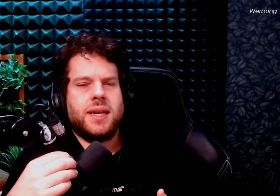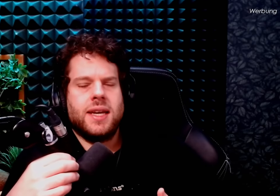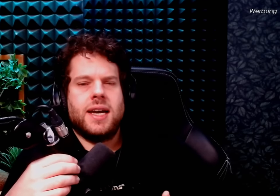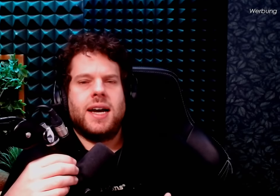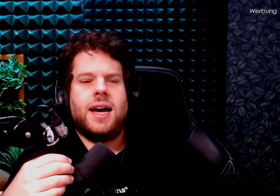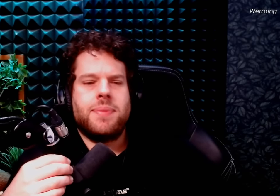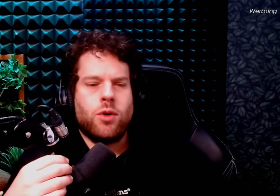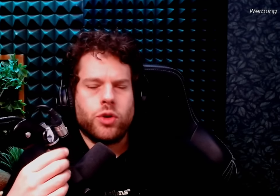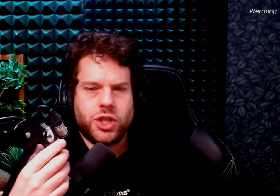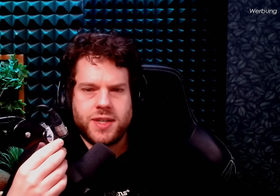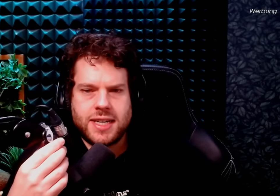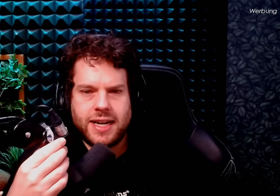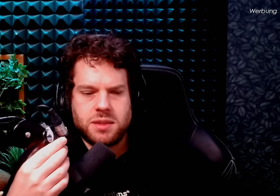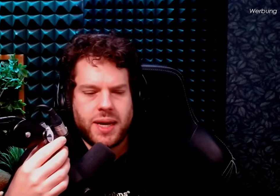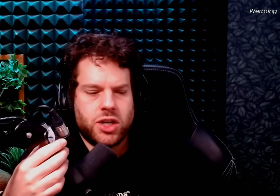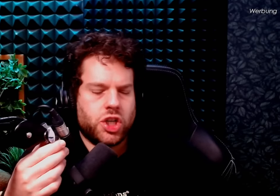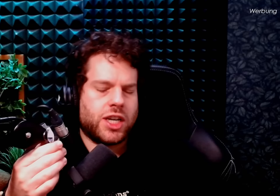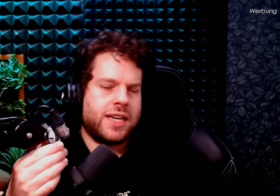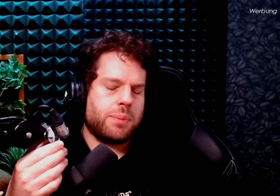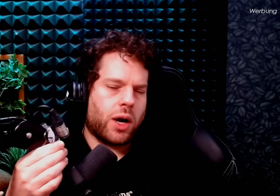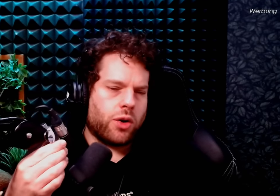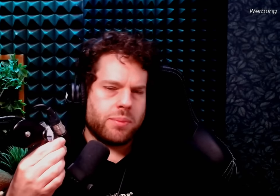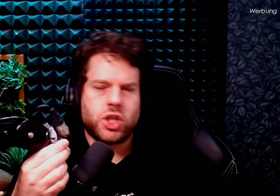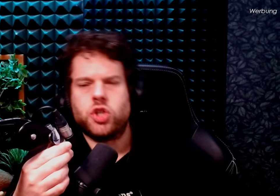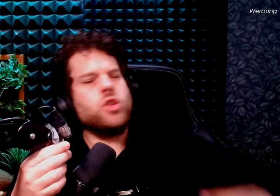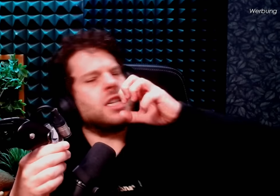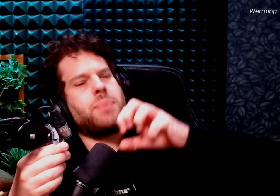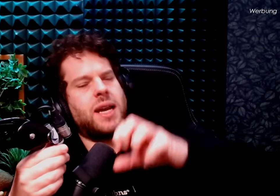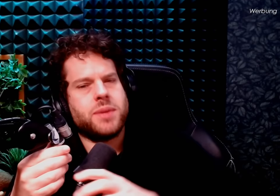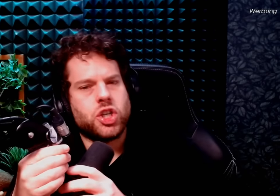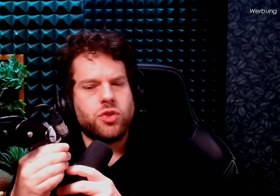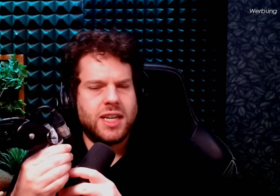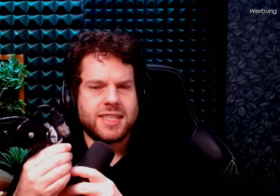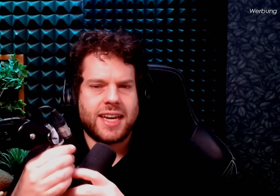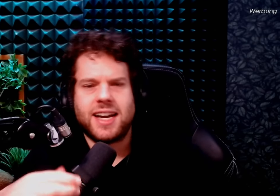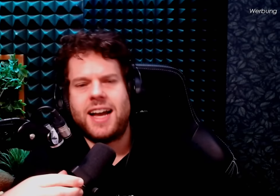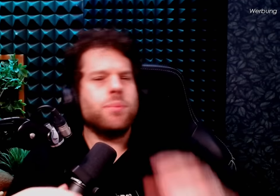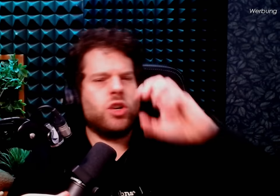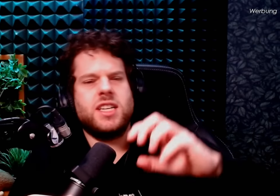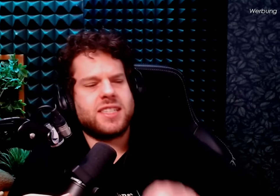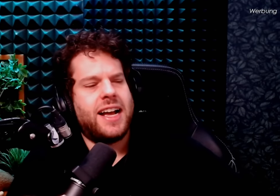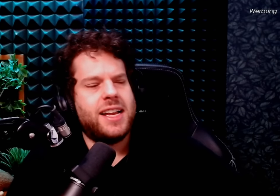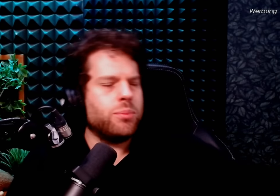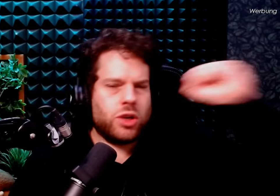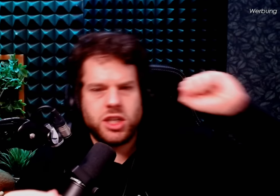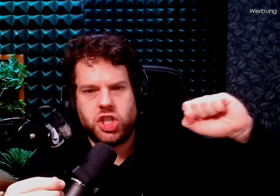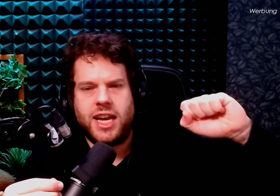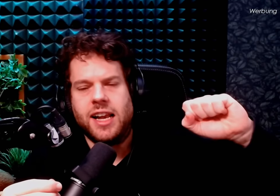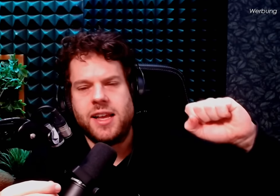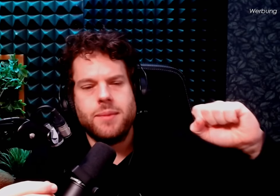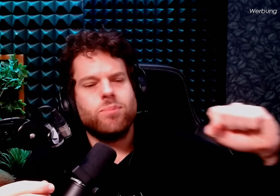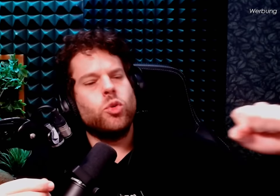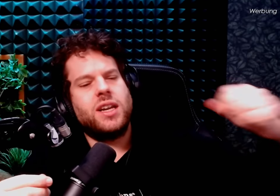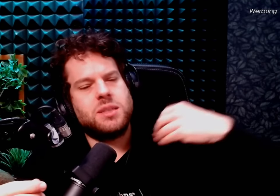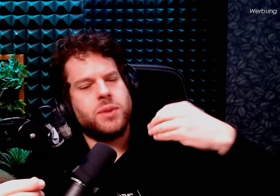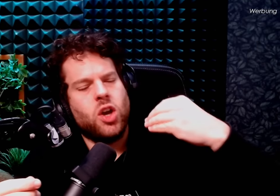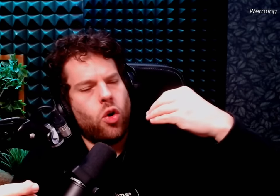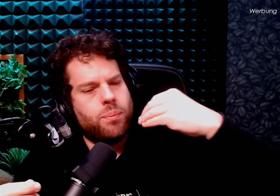bin ein Hochgeschwindigkeitsmensch. Ich brauche immer schön, ich ballere mir schön die Getränke rein, möglichst kalt, möglichst schnell, möglichst mit